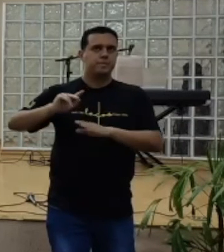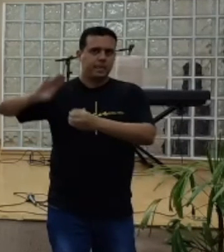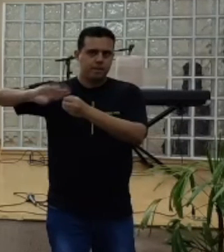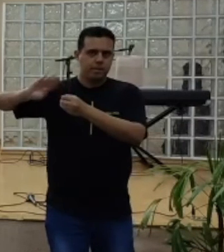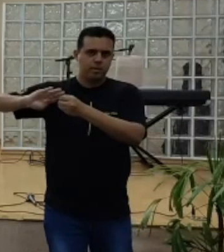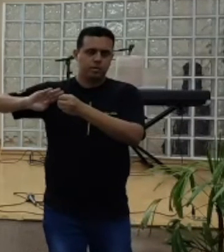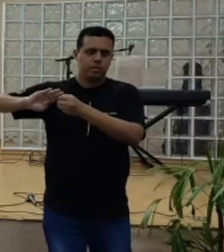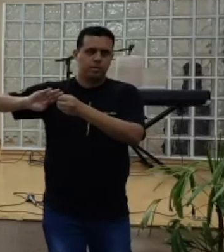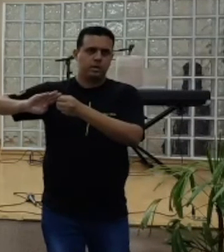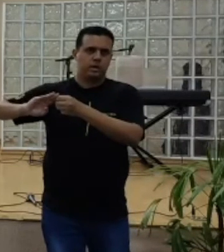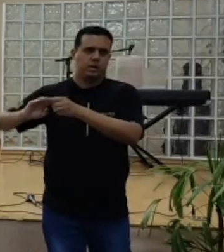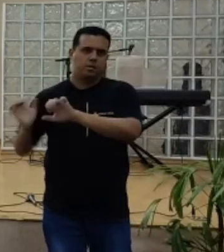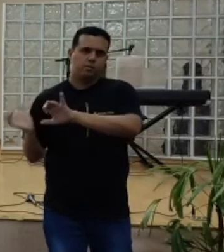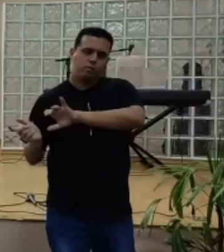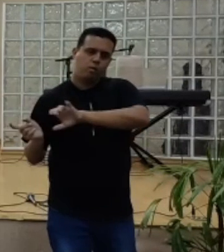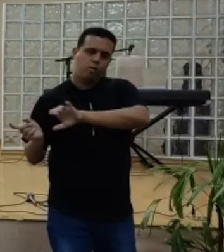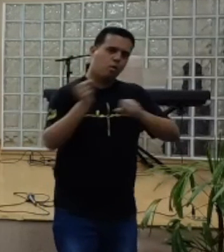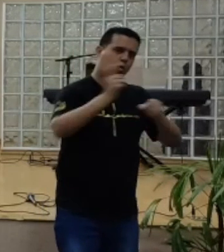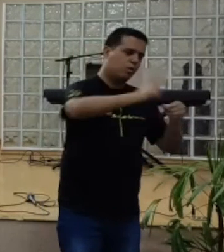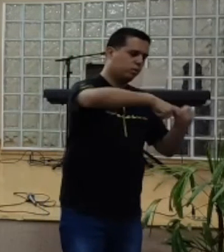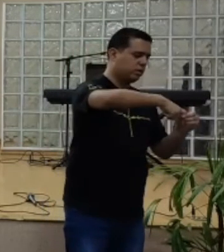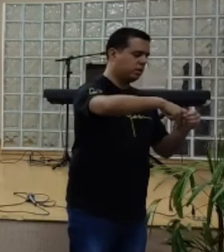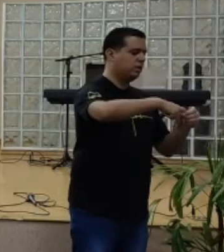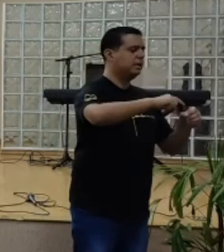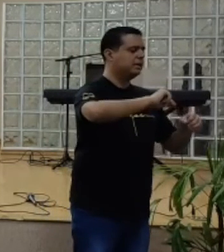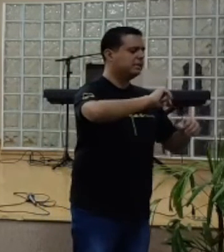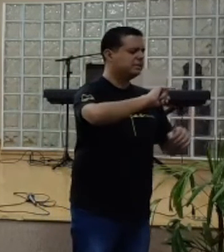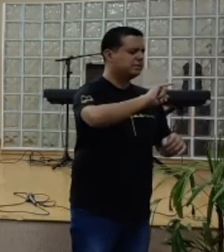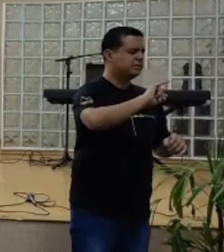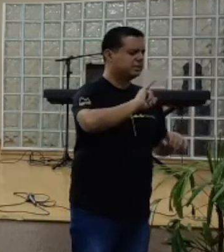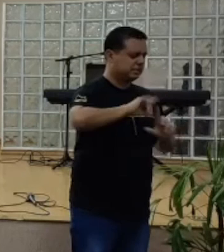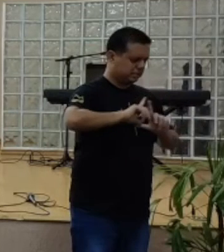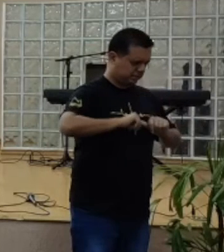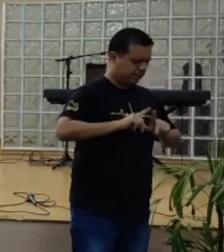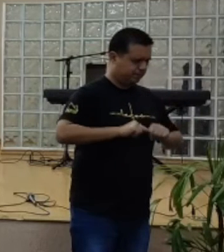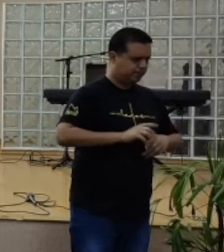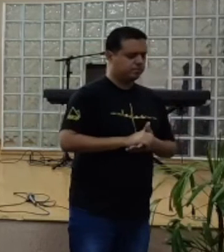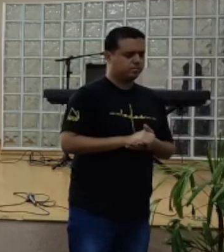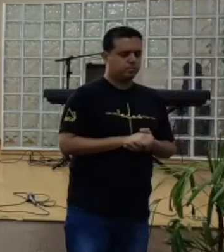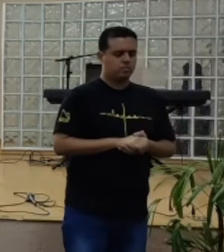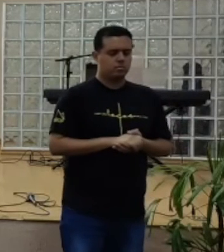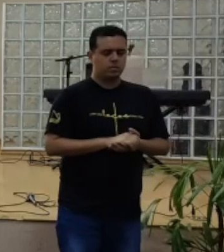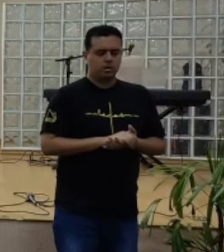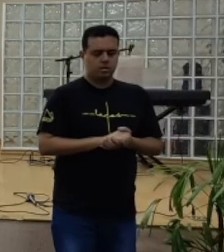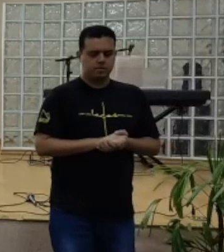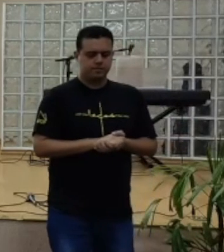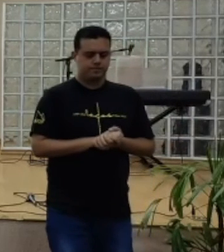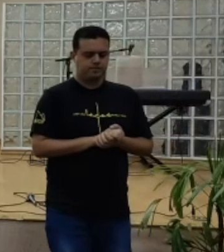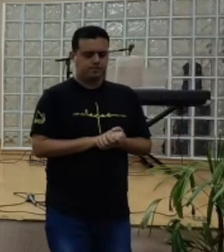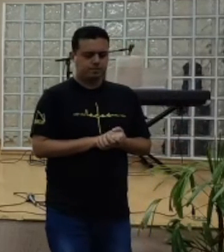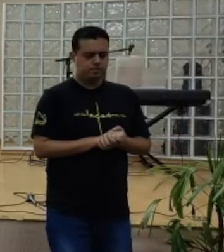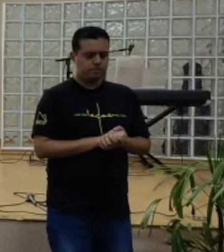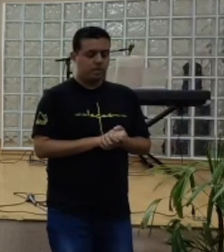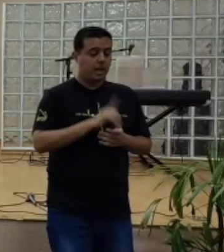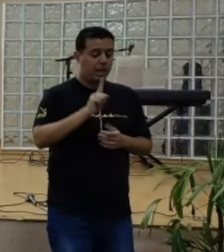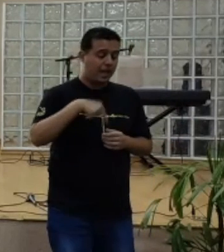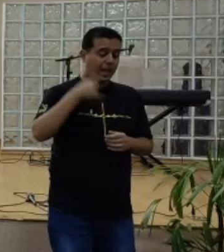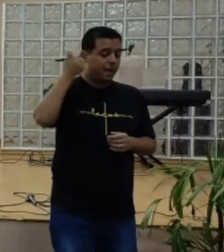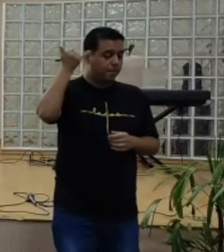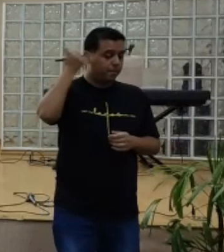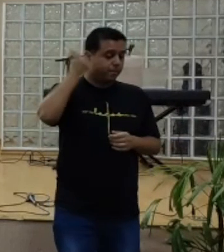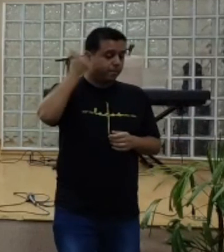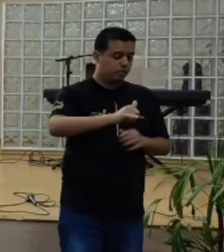Israel. Qual é o segundo apontamento desta profecia? Era uma profecia literal para Jerusalém, o